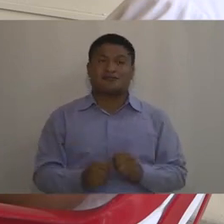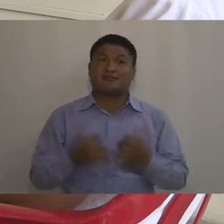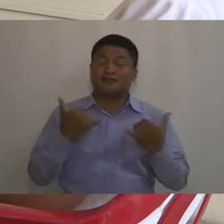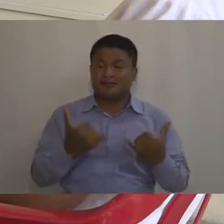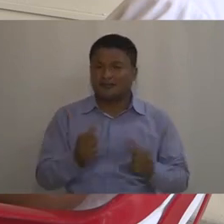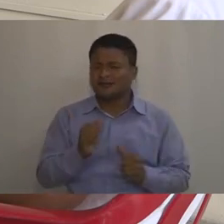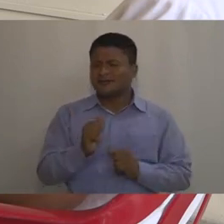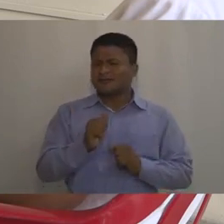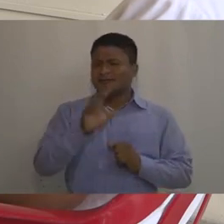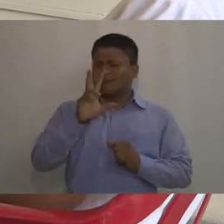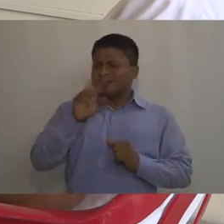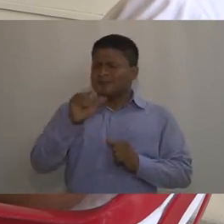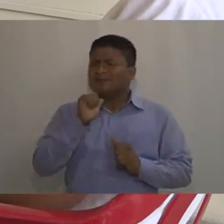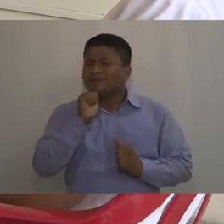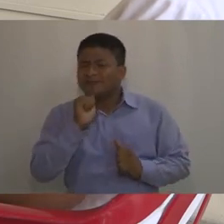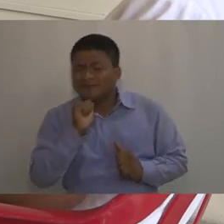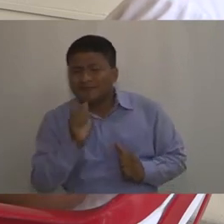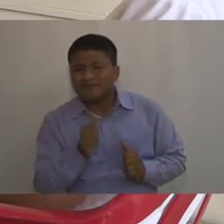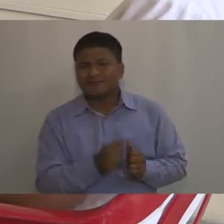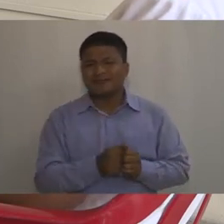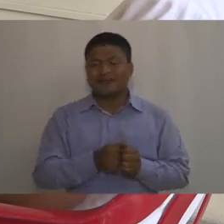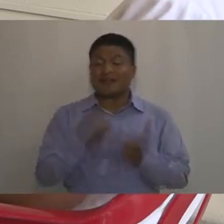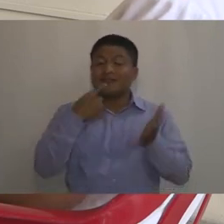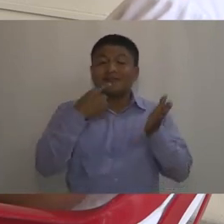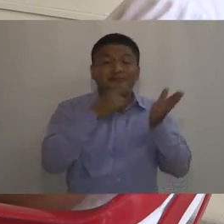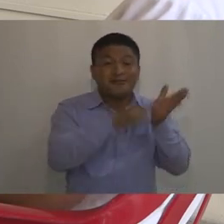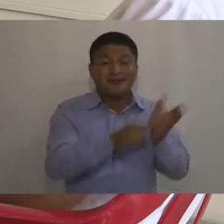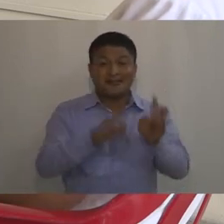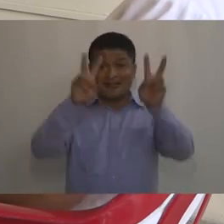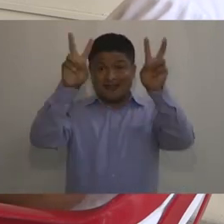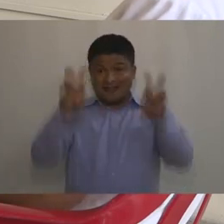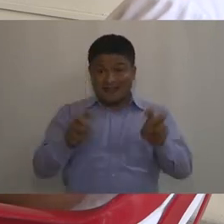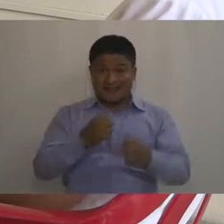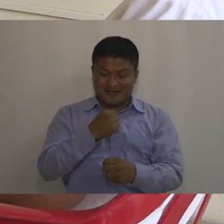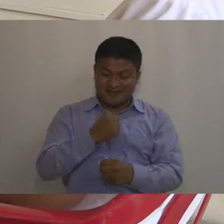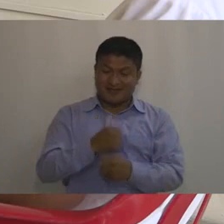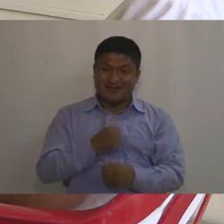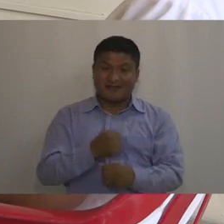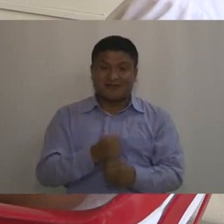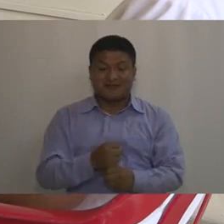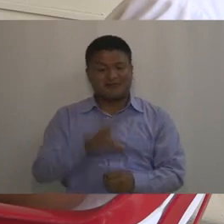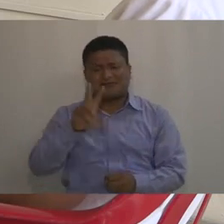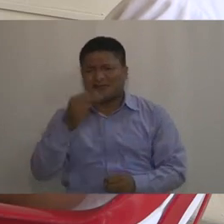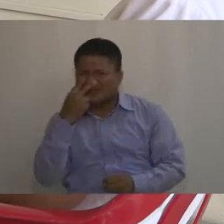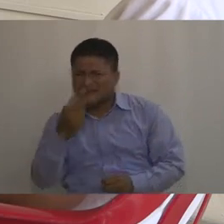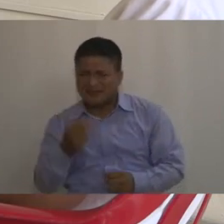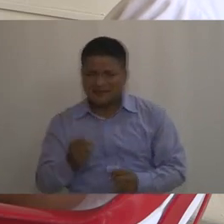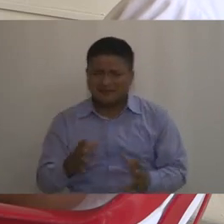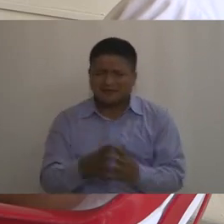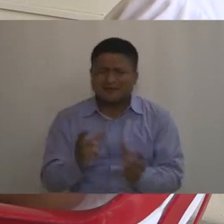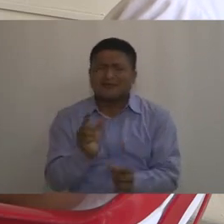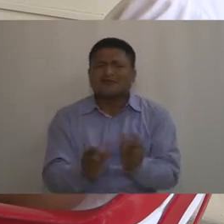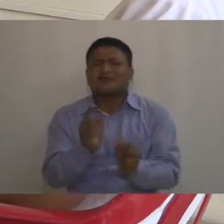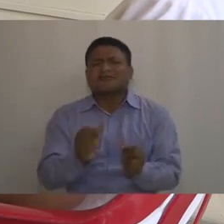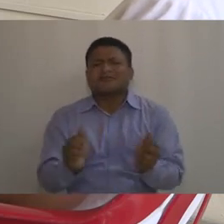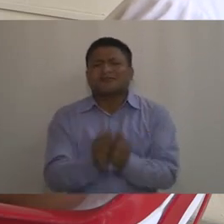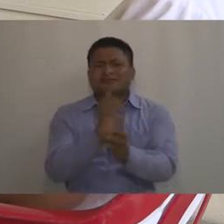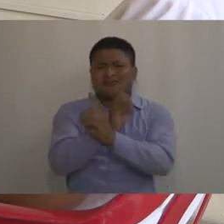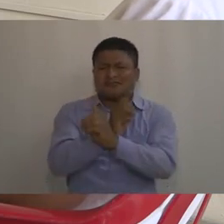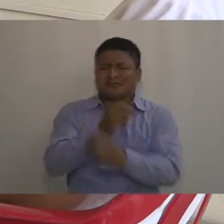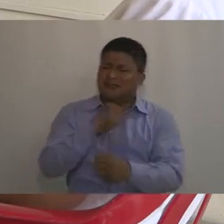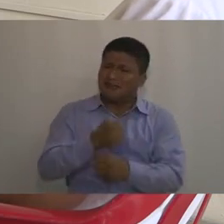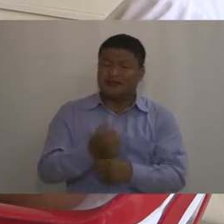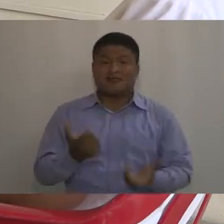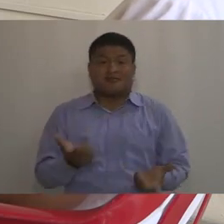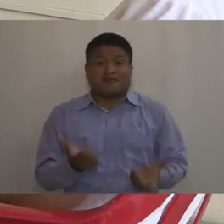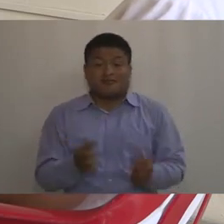están plenamente ejecutadas. Tenemos, por ejemplo, el tema laboral, tenemos ya muchas personas trabajando, personas